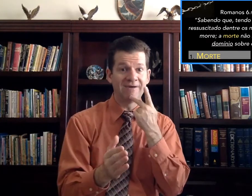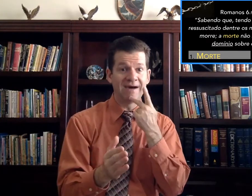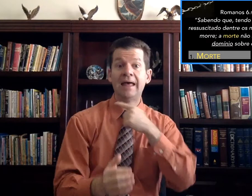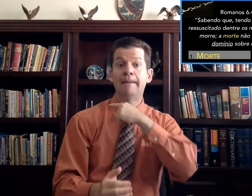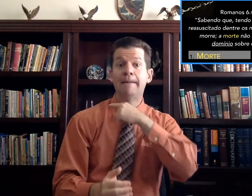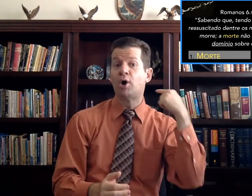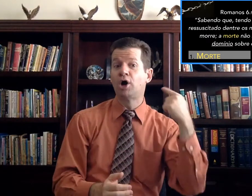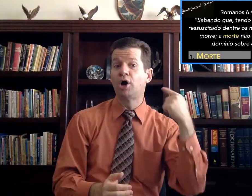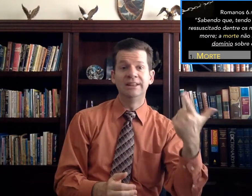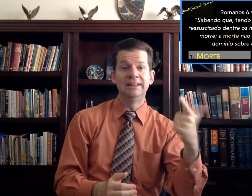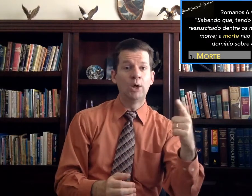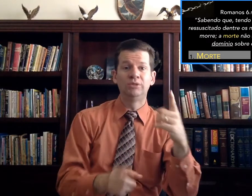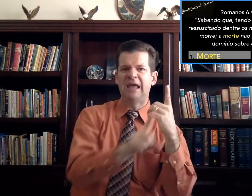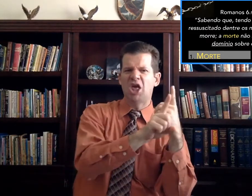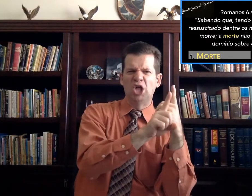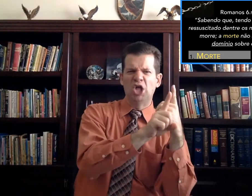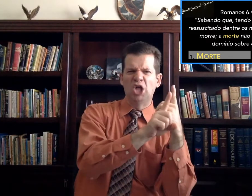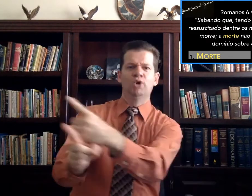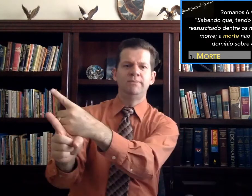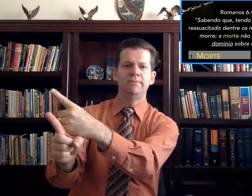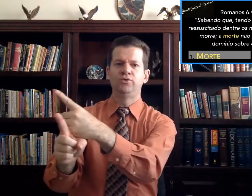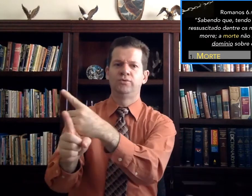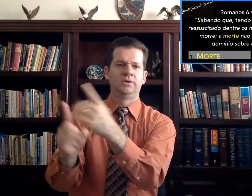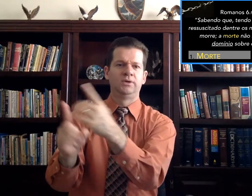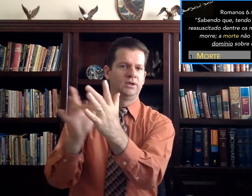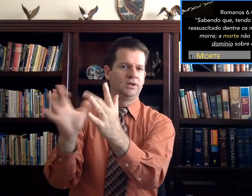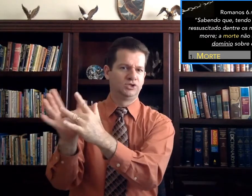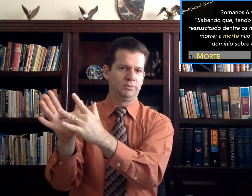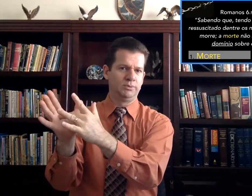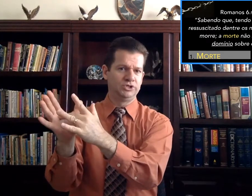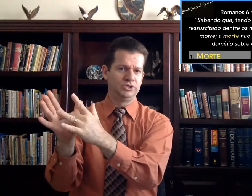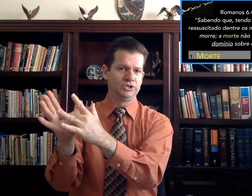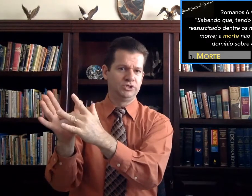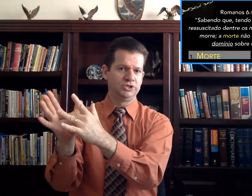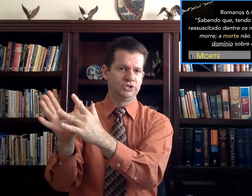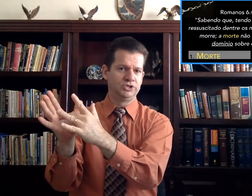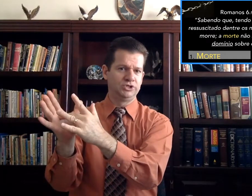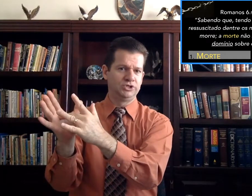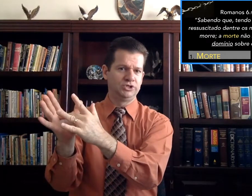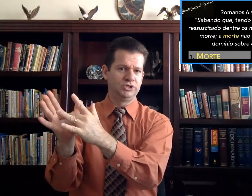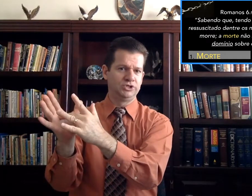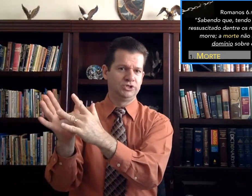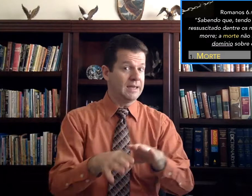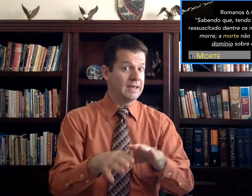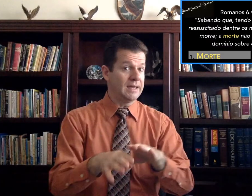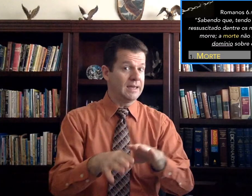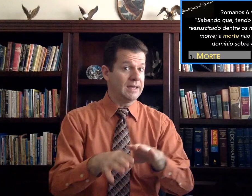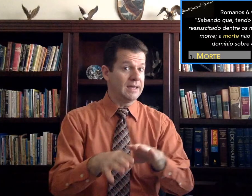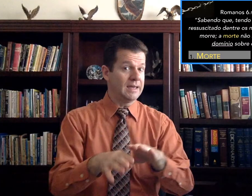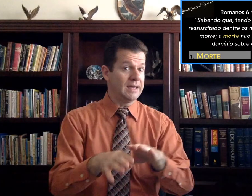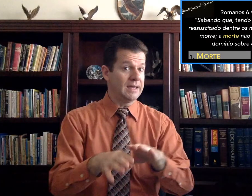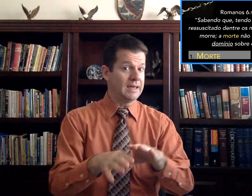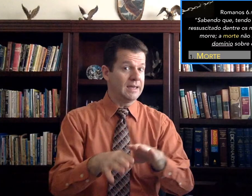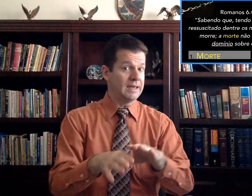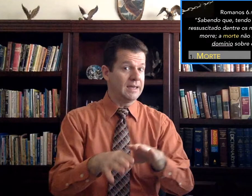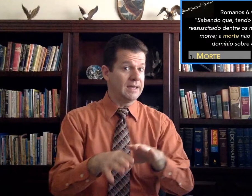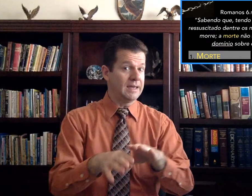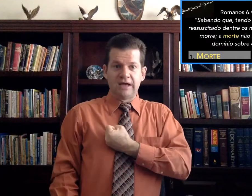fala: morte não tem domínio sobre Jesus. Também nós que já somos